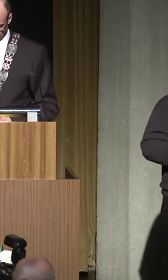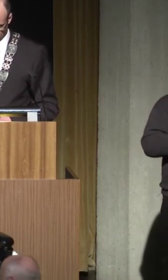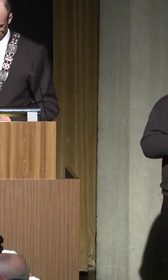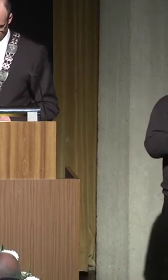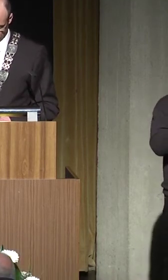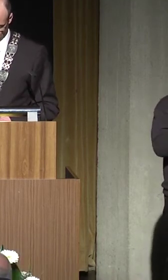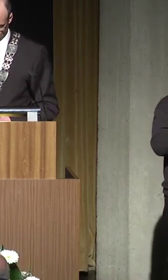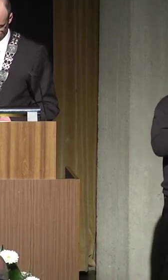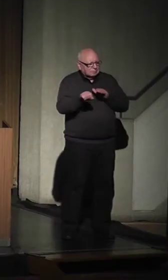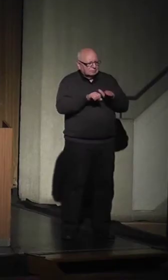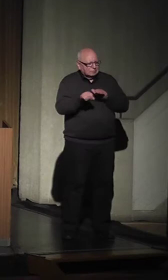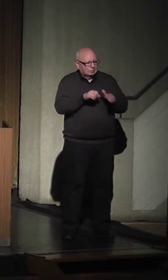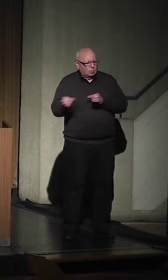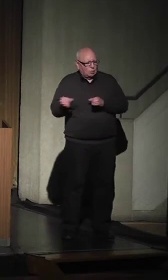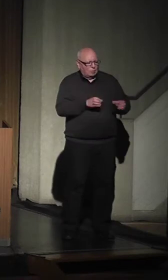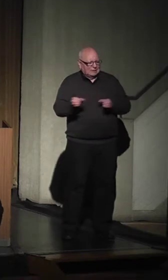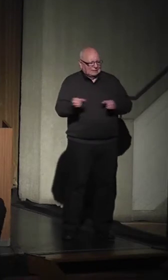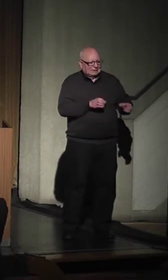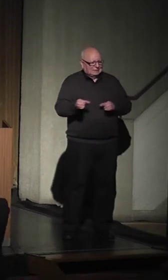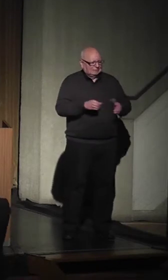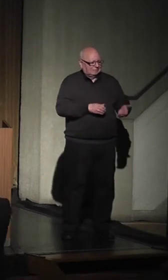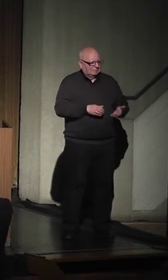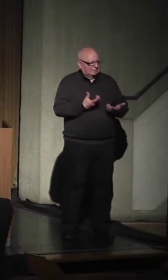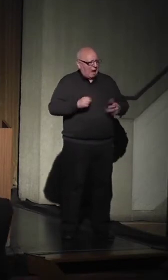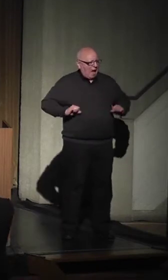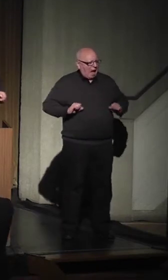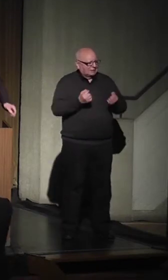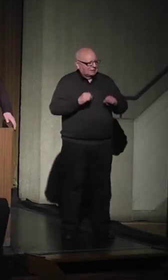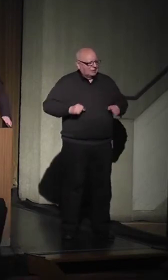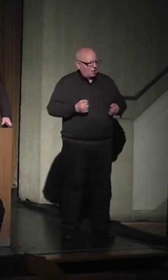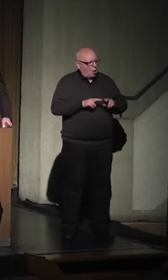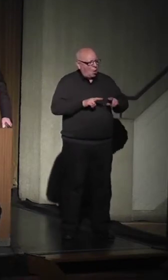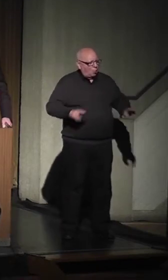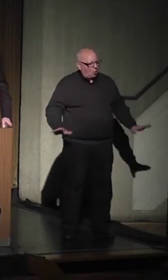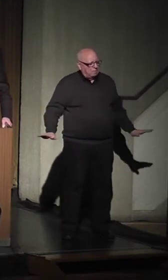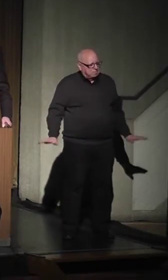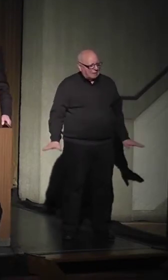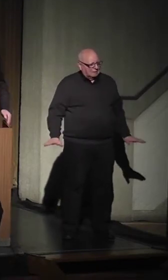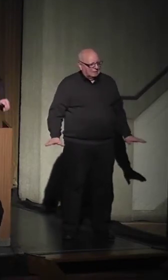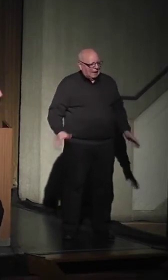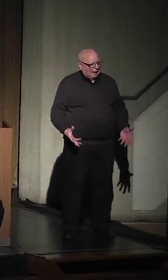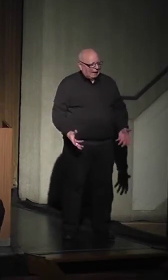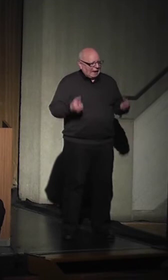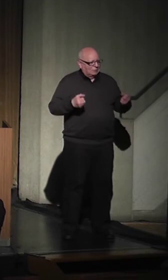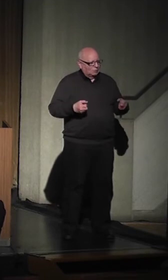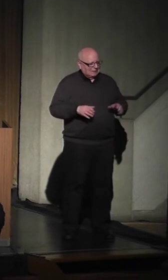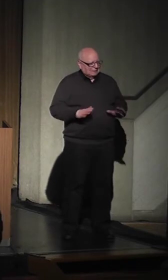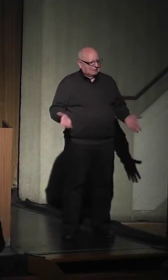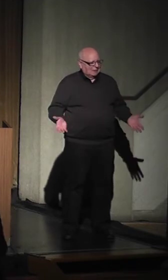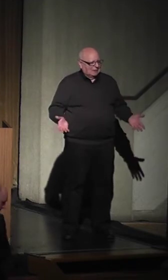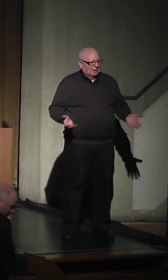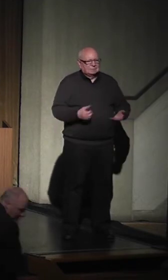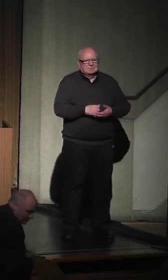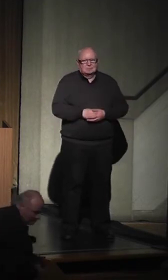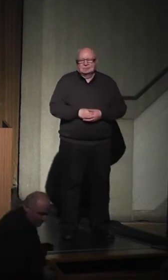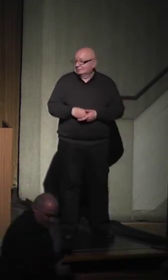angestoßen, initiiert und umgesetzt. Besonders zu erwähnen ist aber auch die Aktion Ruhebänke, als Rettungsinseln. Auf ihre Initiative wurde